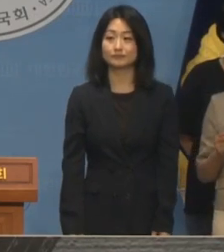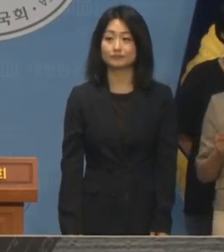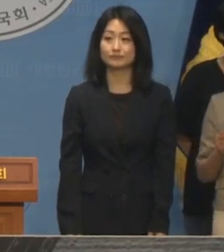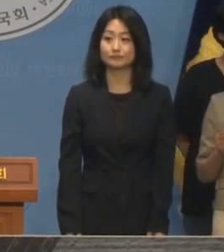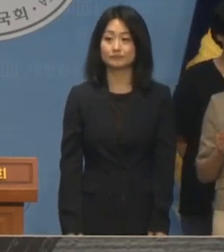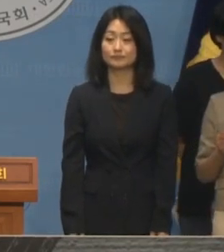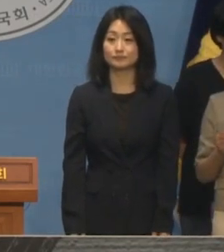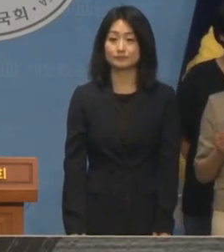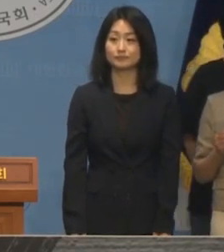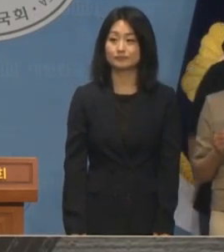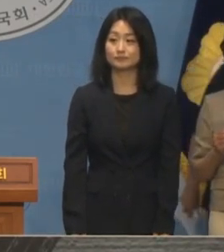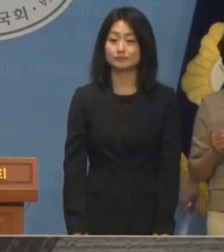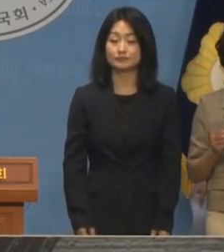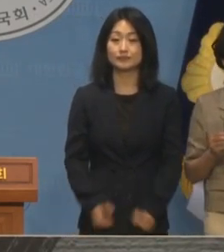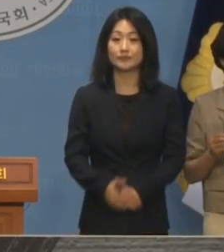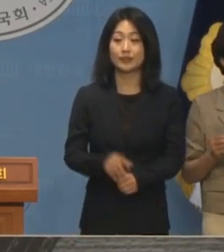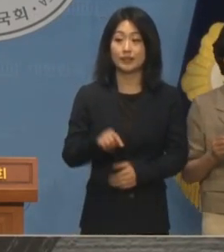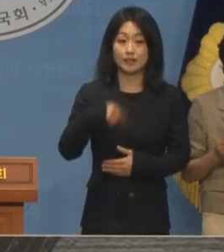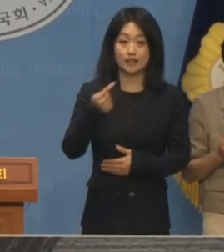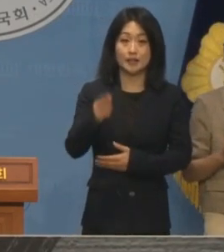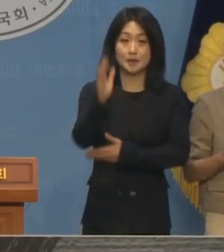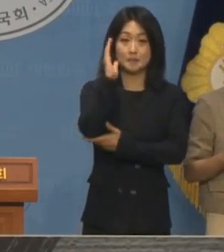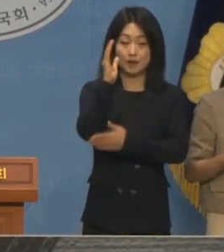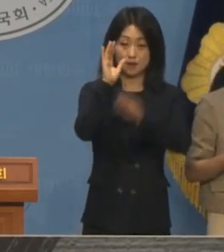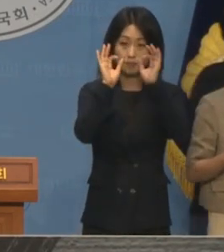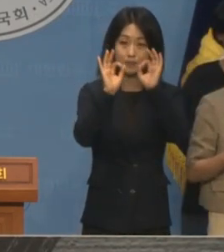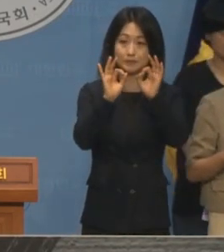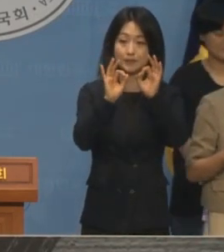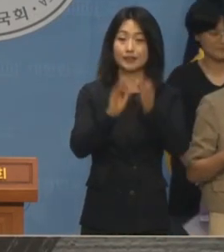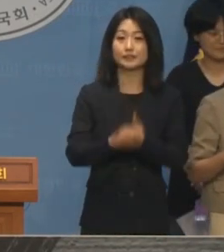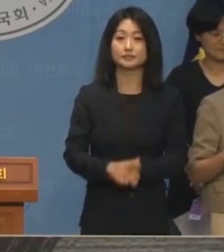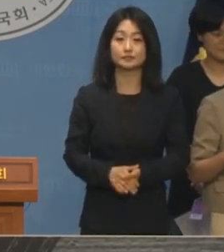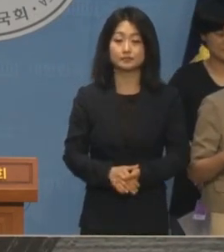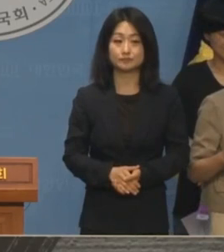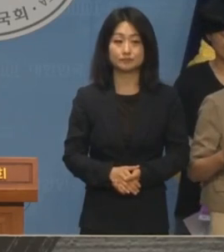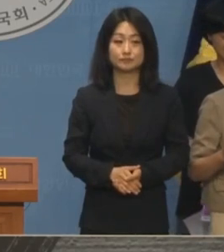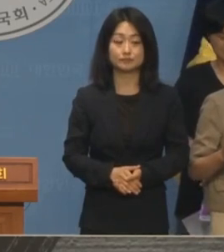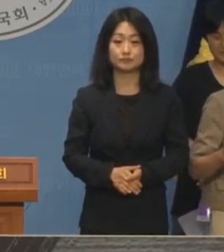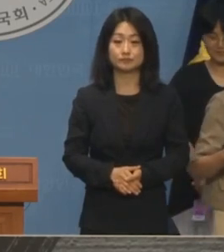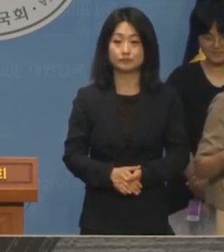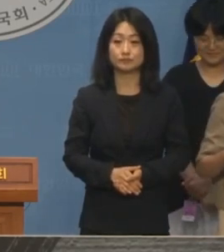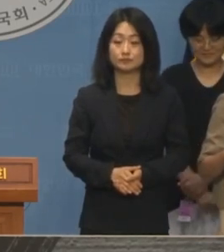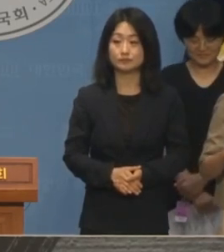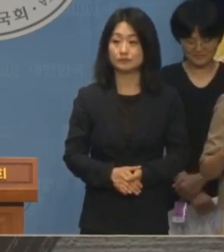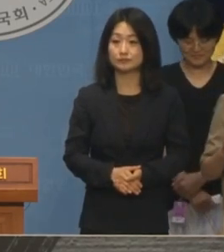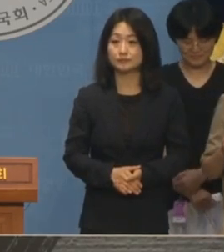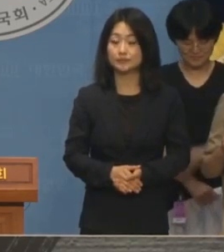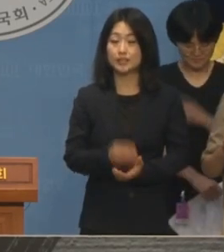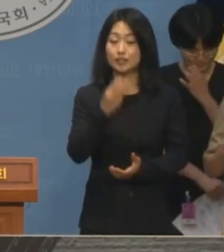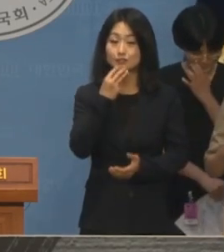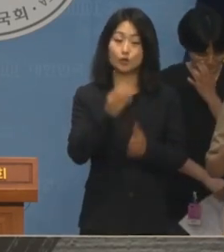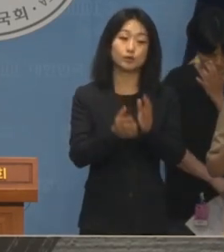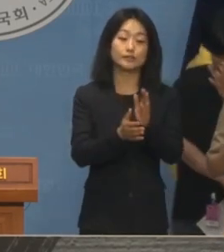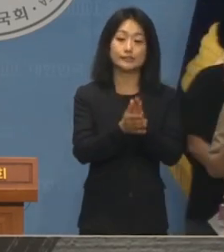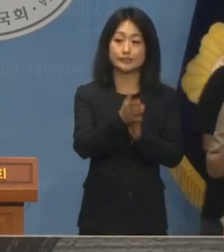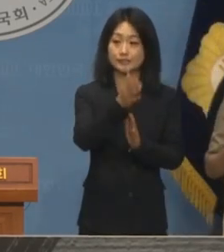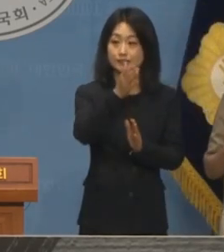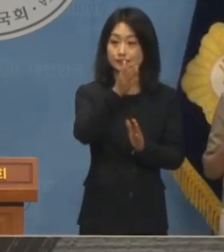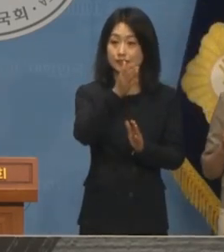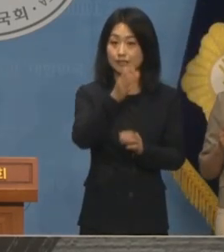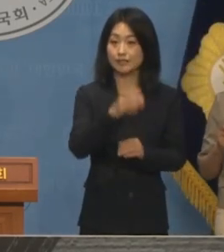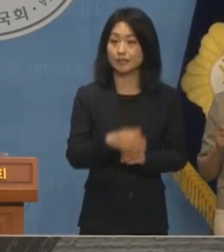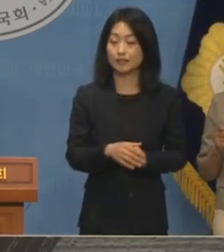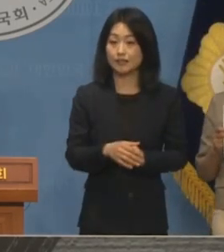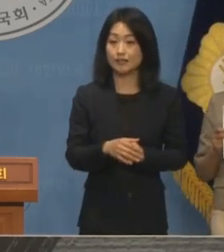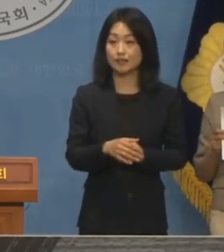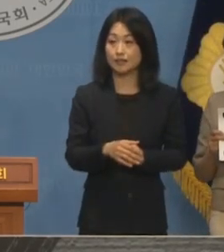네, 발언 감사합니다. 바로 다음 발언 들어보도록 하겠습니다. 서울시 탈시설 지원 조례를 대표 발의해 주셨던 분이십니다.